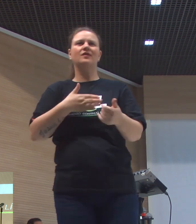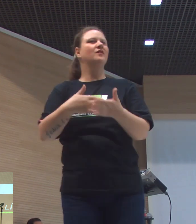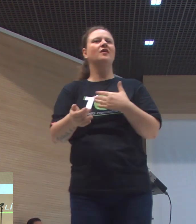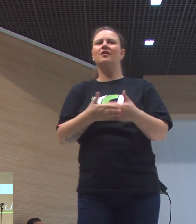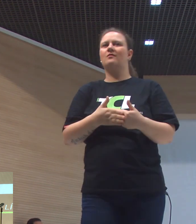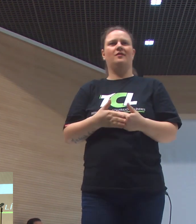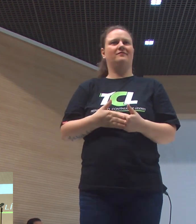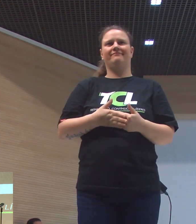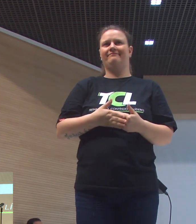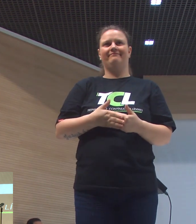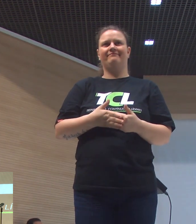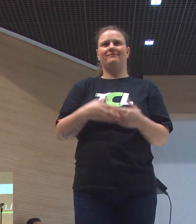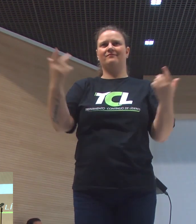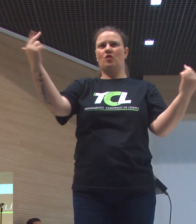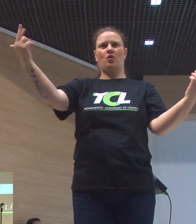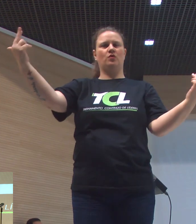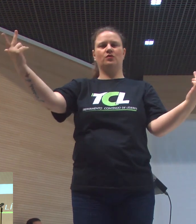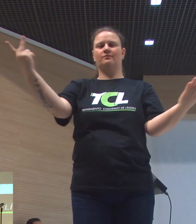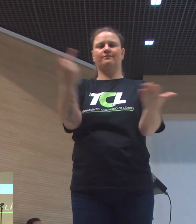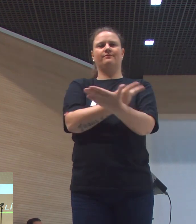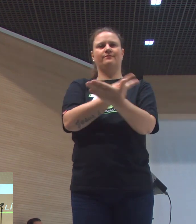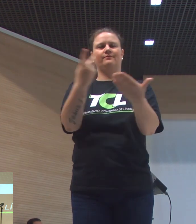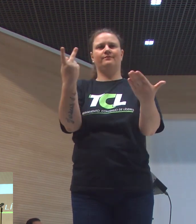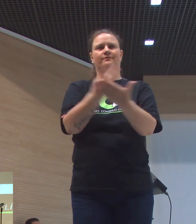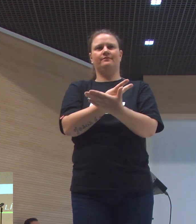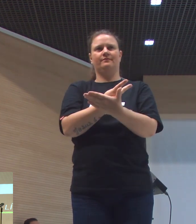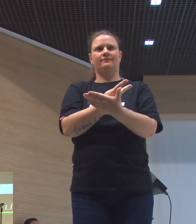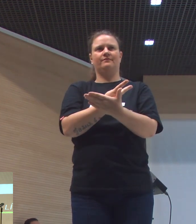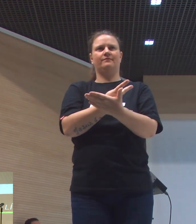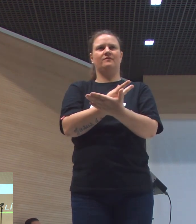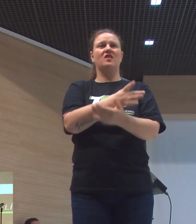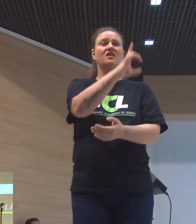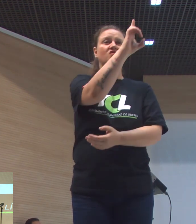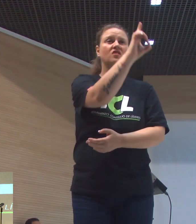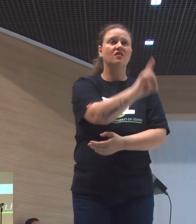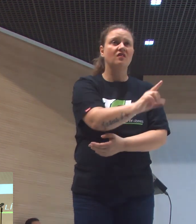o direito de chamar os outros de corruptos.